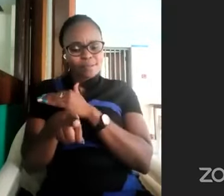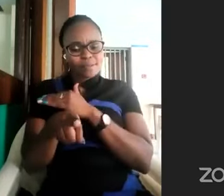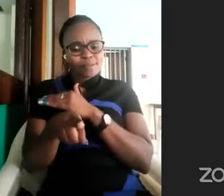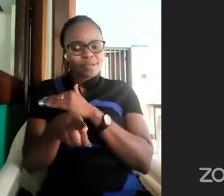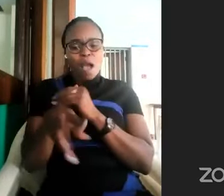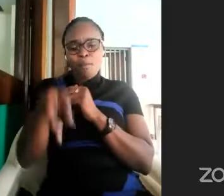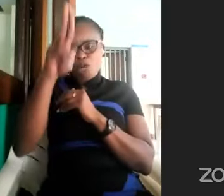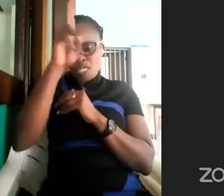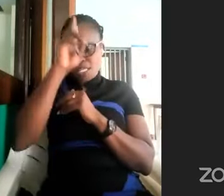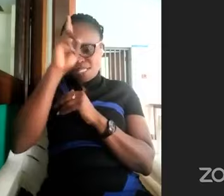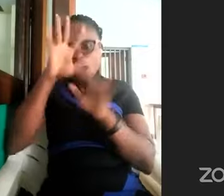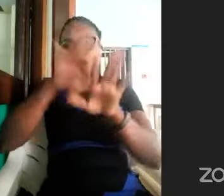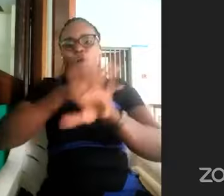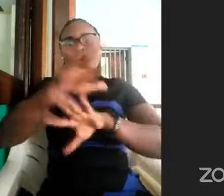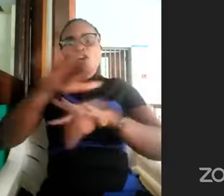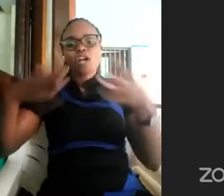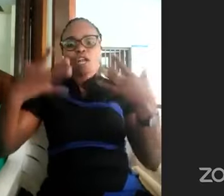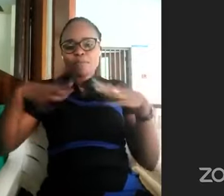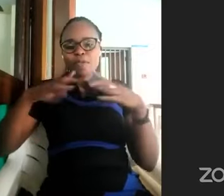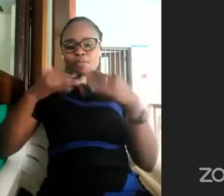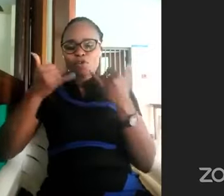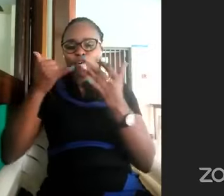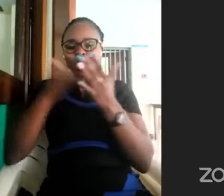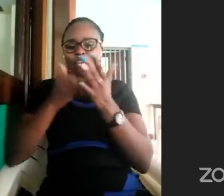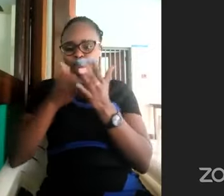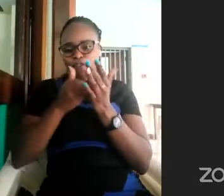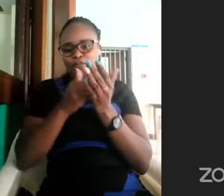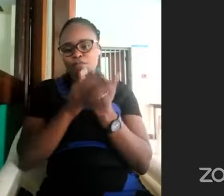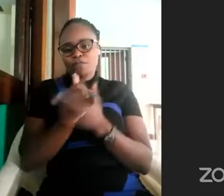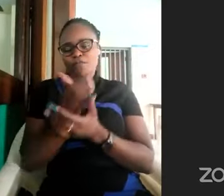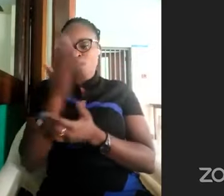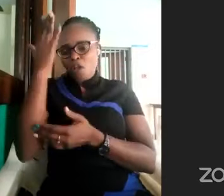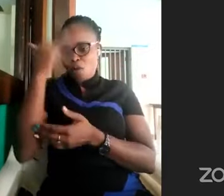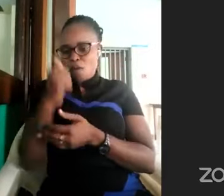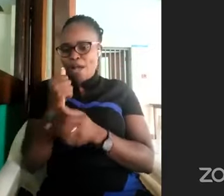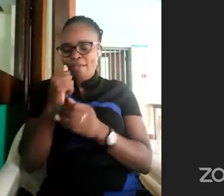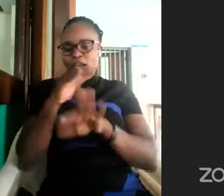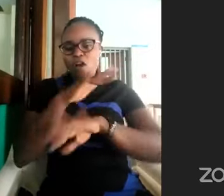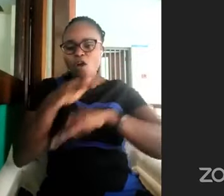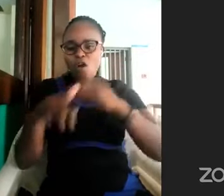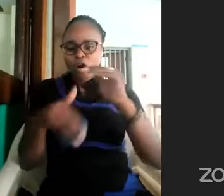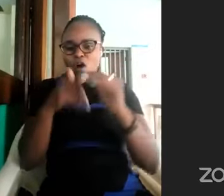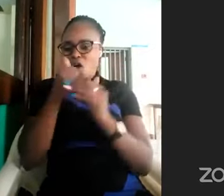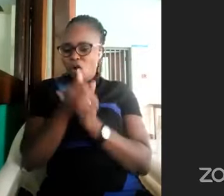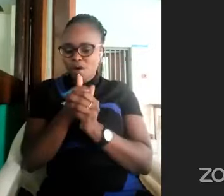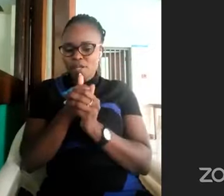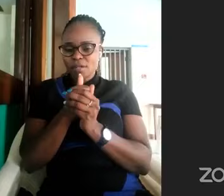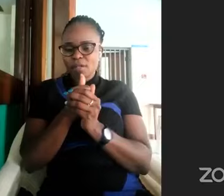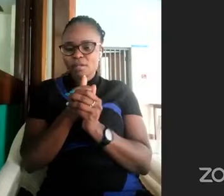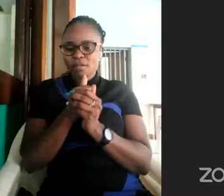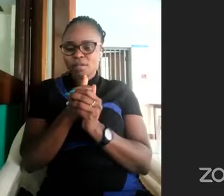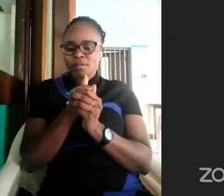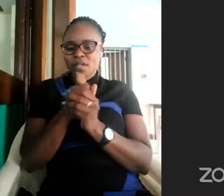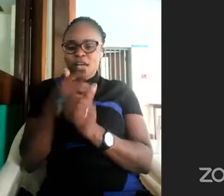mpaka kotini. Iko hivyo, ndio sababu sisi tunakuwa tu saa yote tunataka tuwe kuna njia ya kuwa